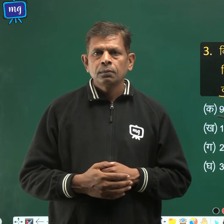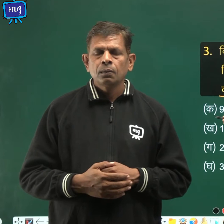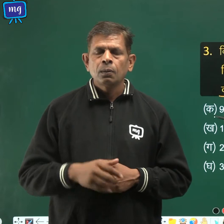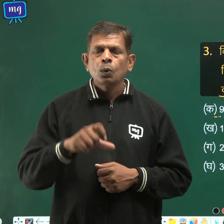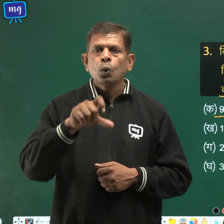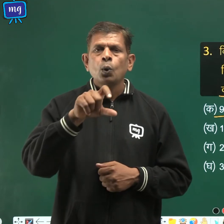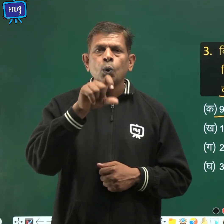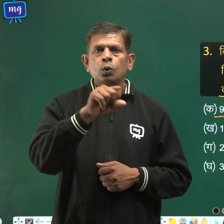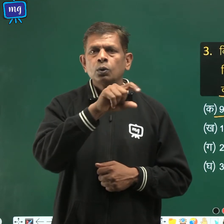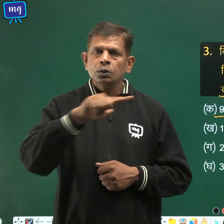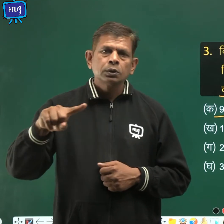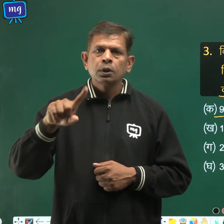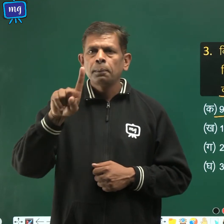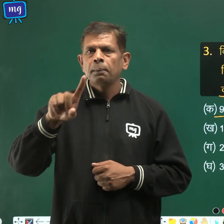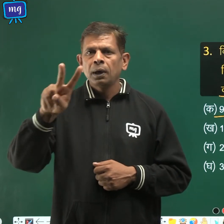9 से 12 प्रति मिनट,